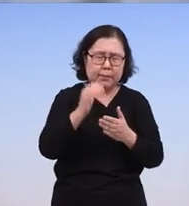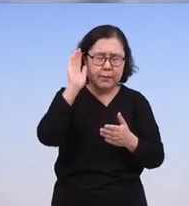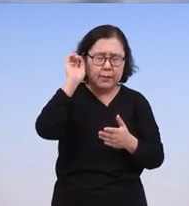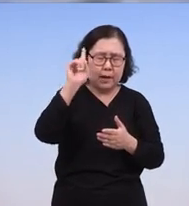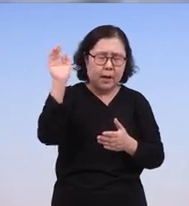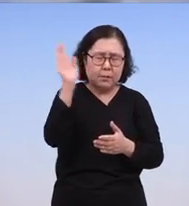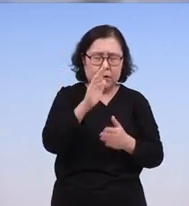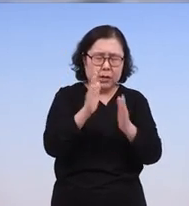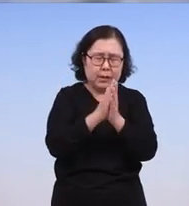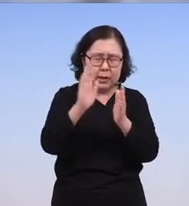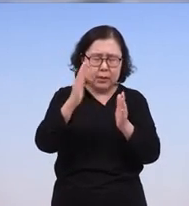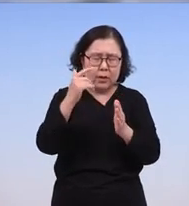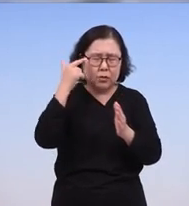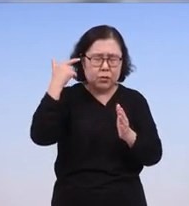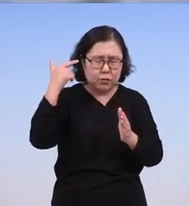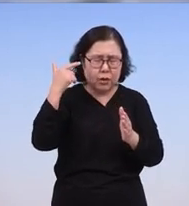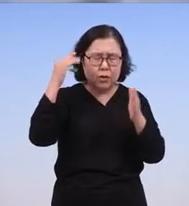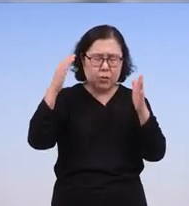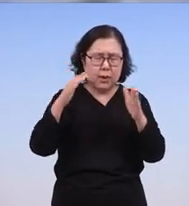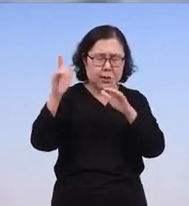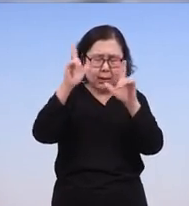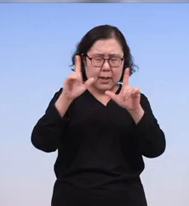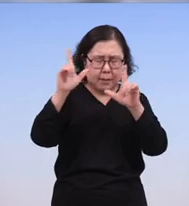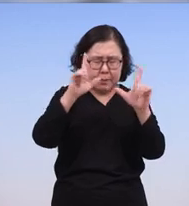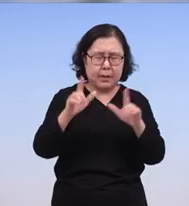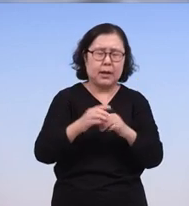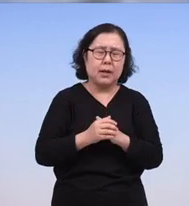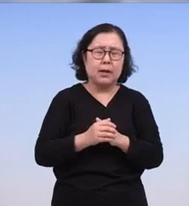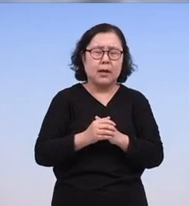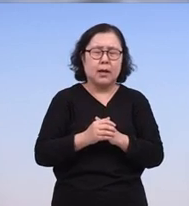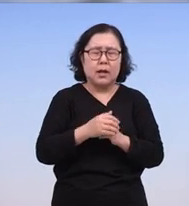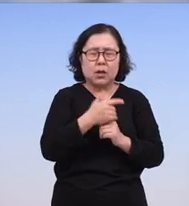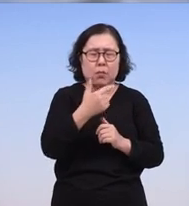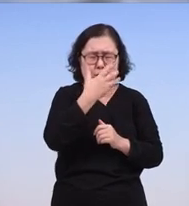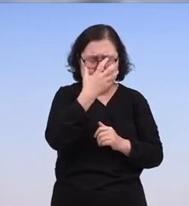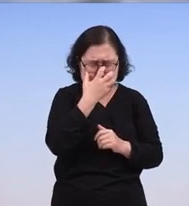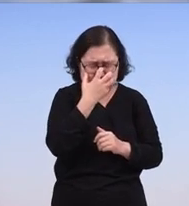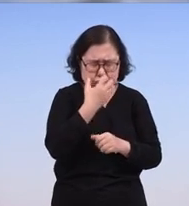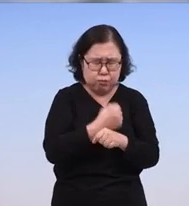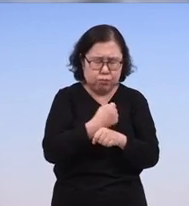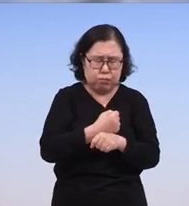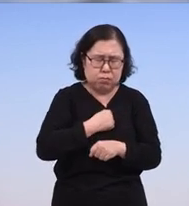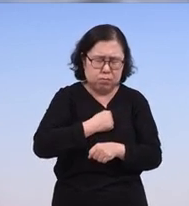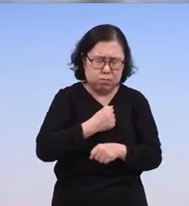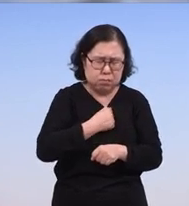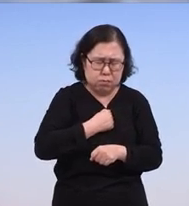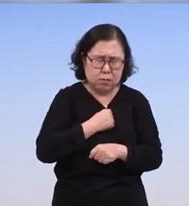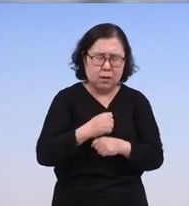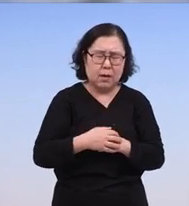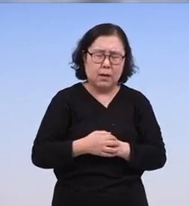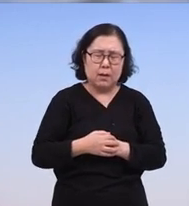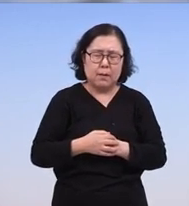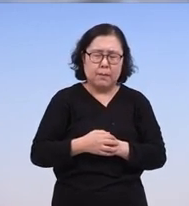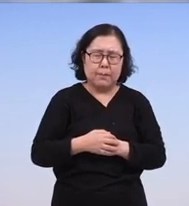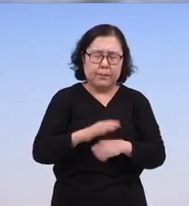하나님, 내일부터 시작되는 엿새 동안의 세상살이가 너무 우울하고